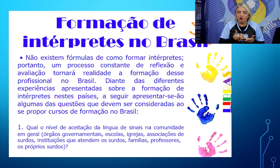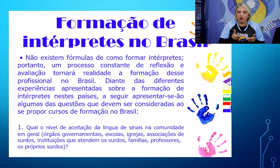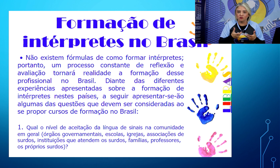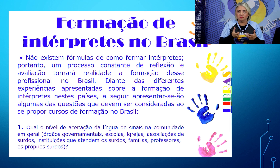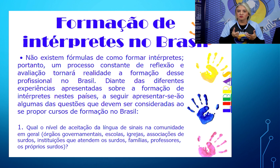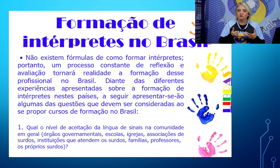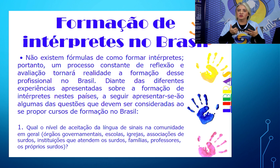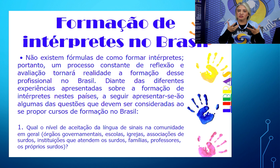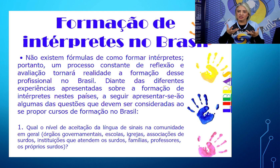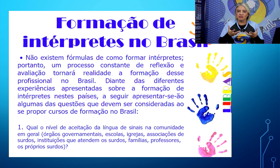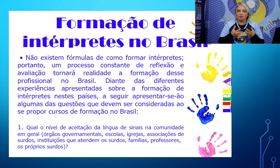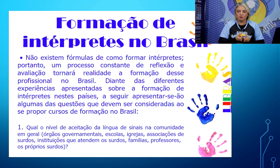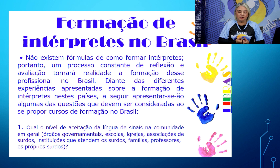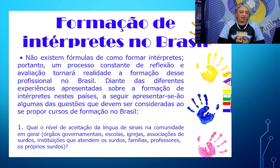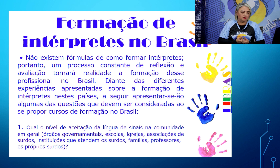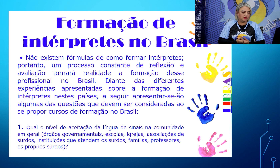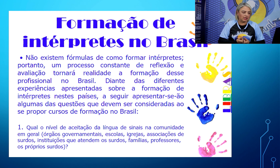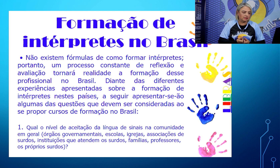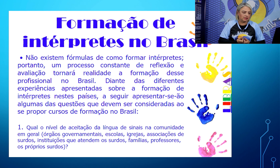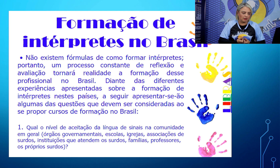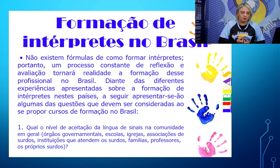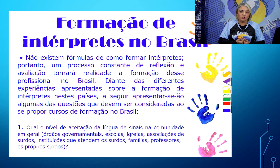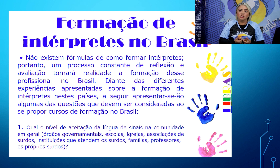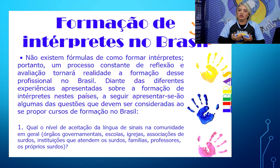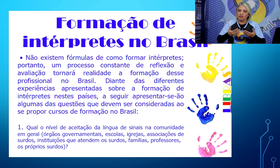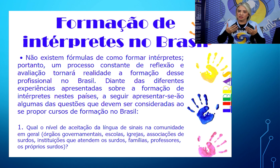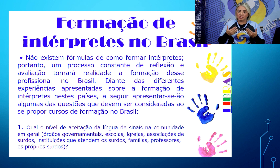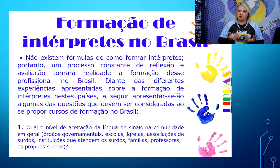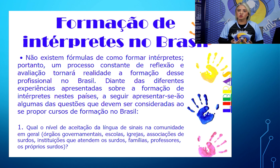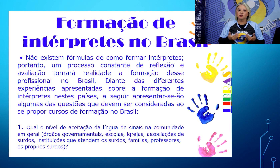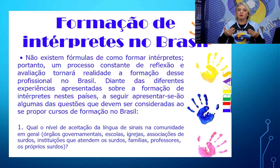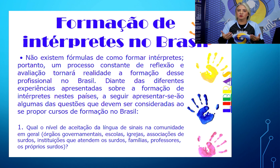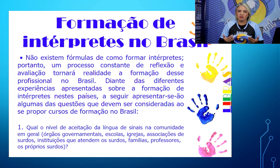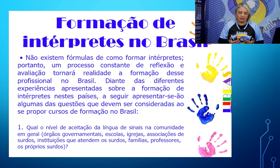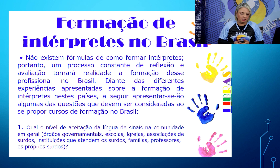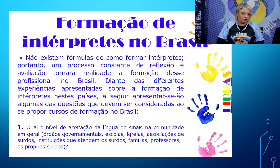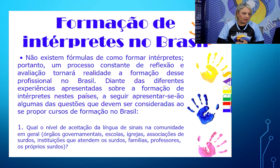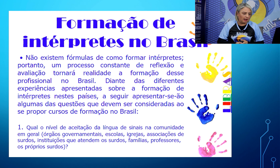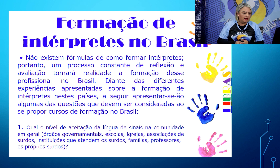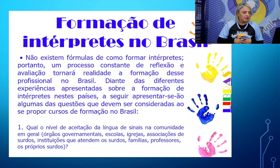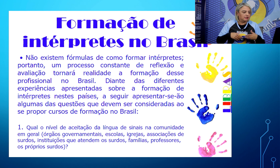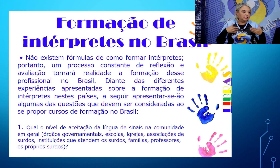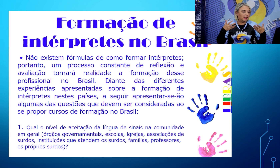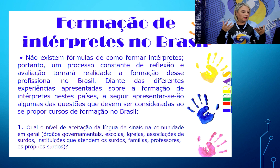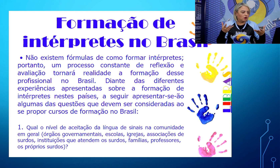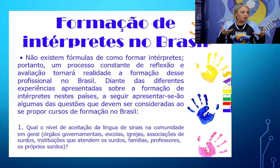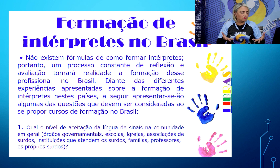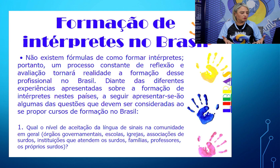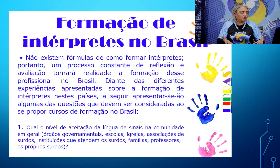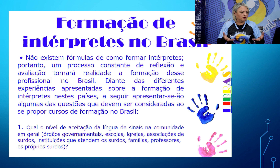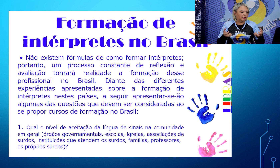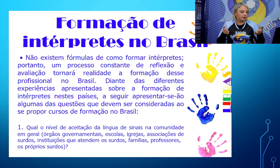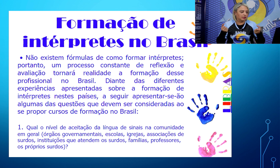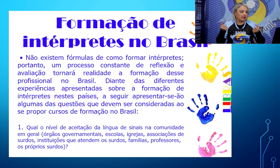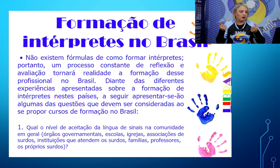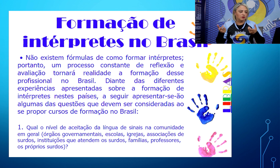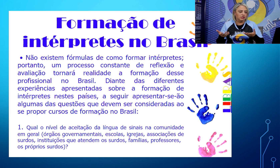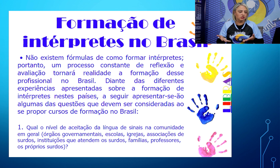fórum, você tem que se apropriar dos sinais termos e tem que ter a postura para atuar naquele lugar. Se é em órgão governamental,